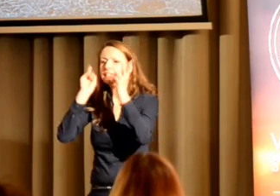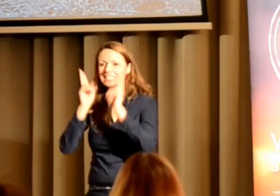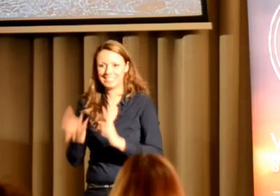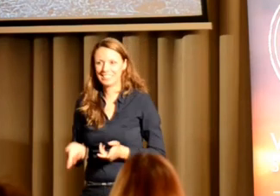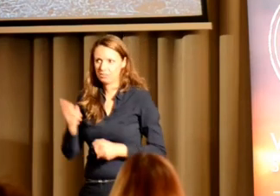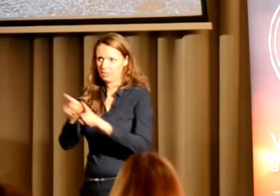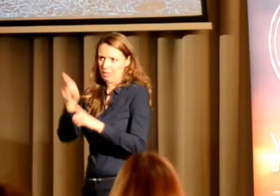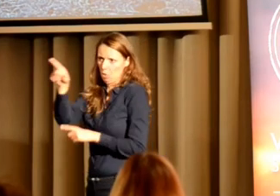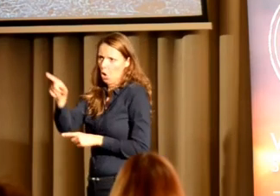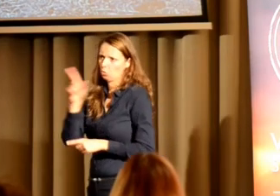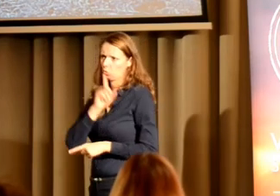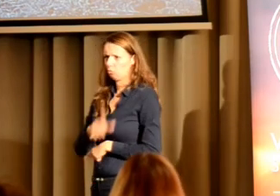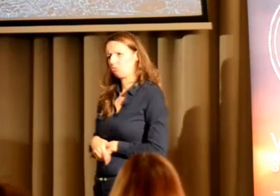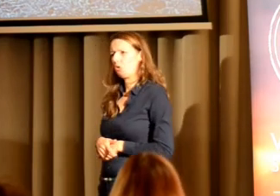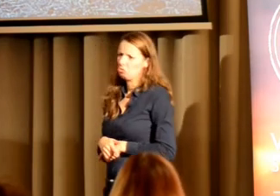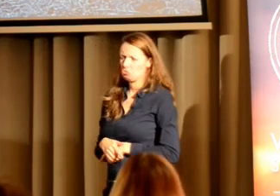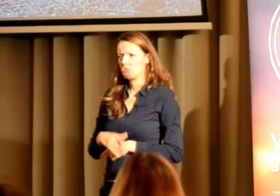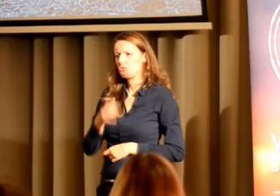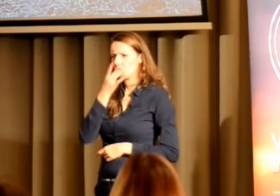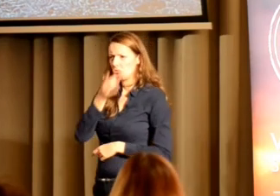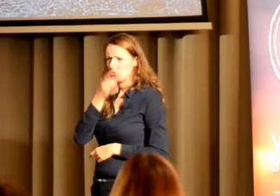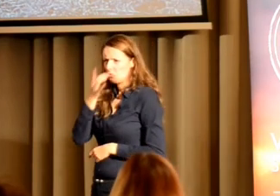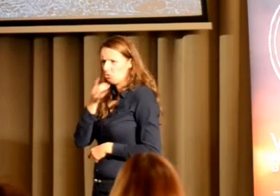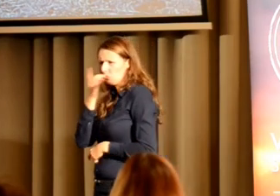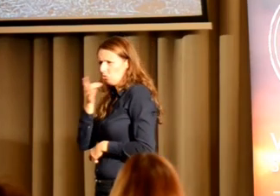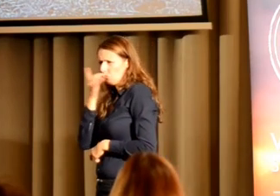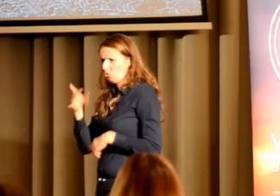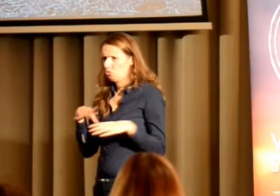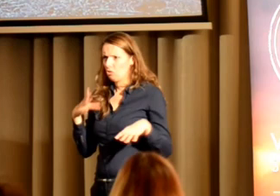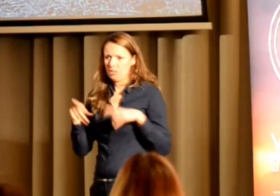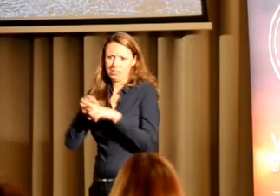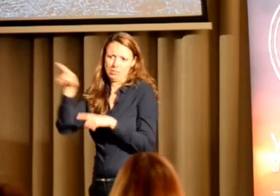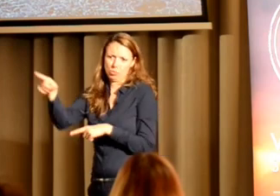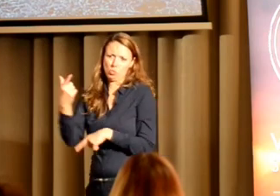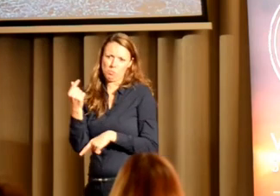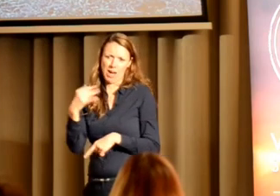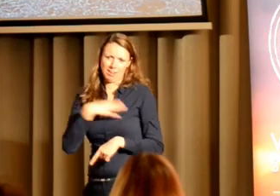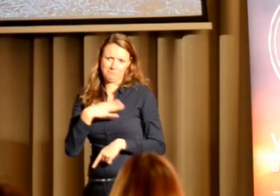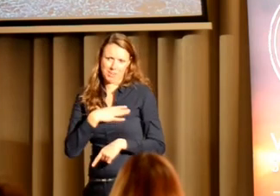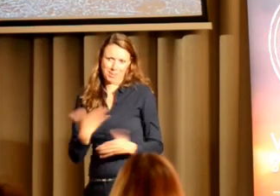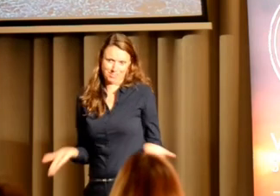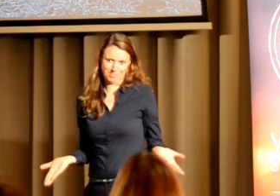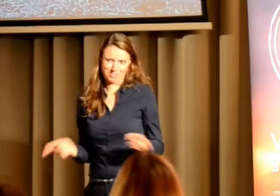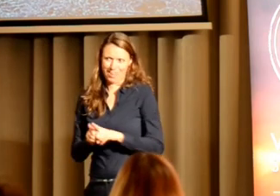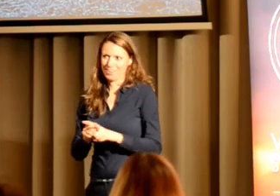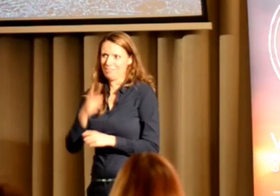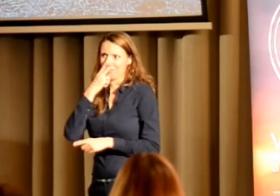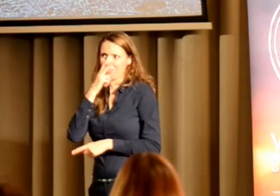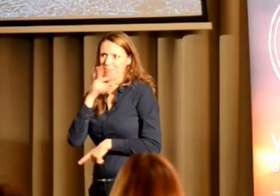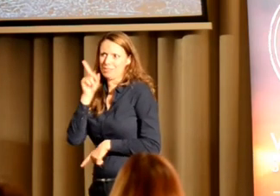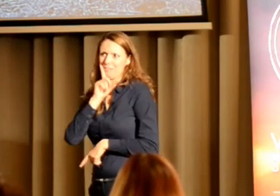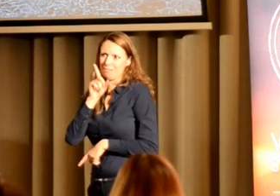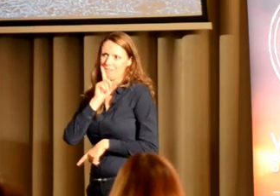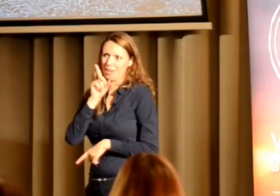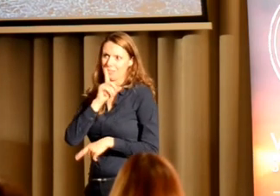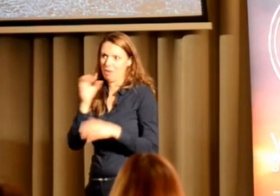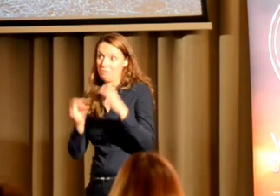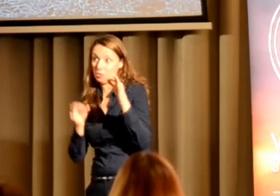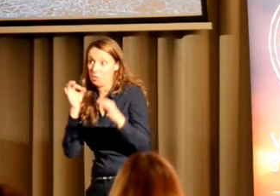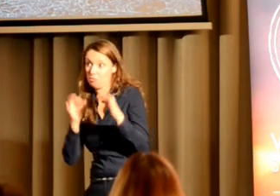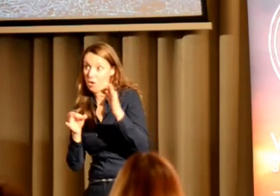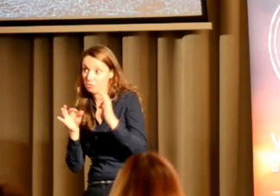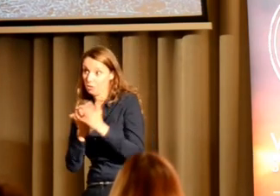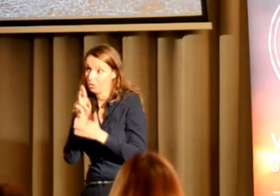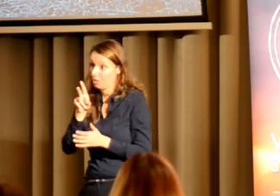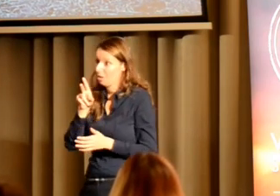zaczyna marudzić i Państwo zobaczą to samo tutaj w tej parze wilków. On zaczyna jednak mieć pewne wątpliwości, czy akurat